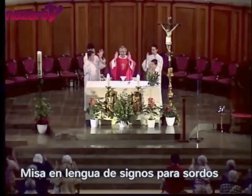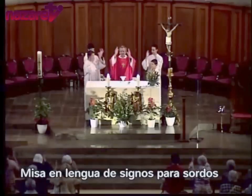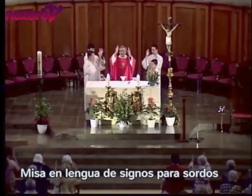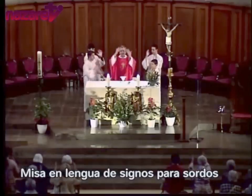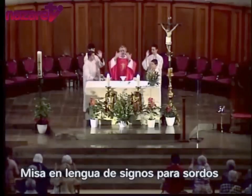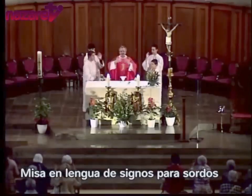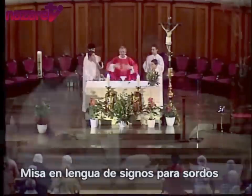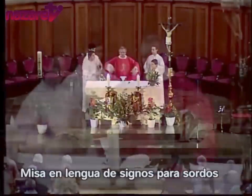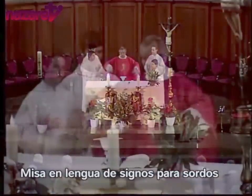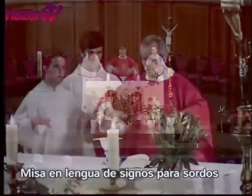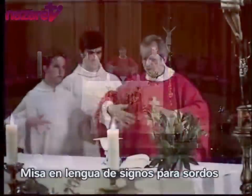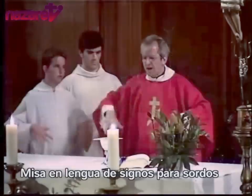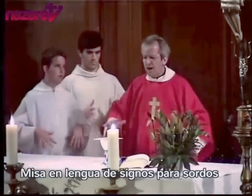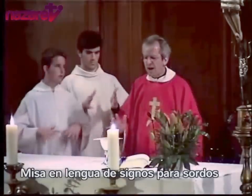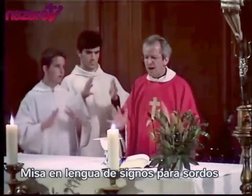Hosanna,